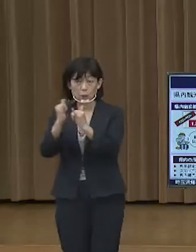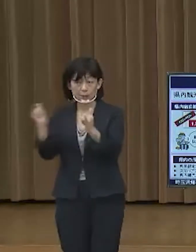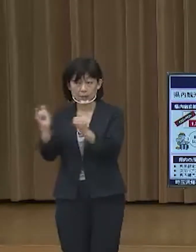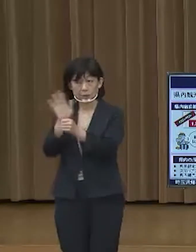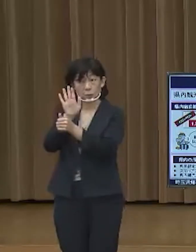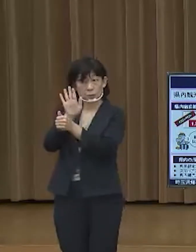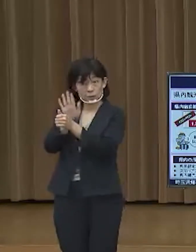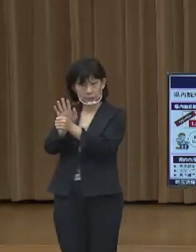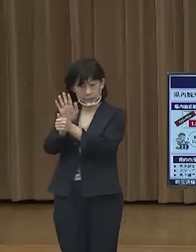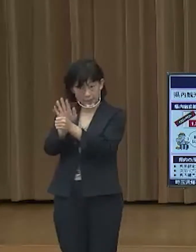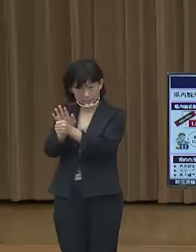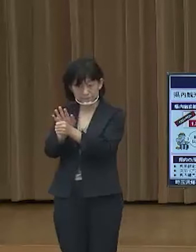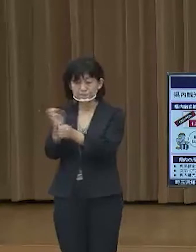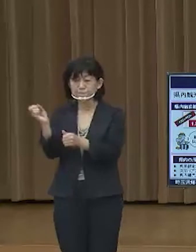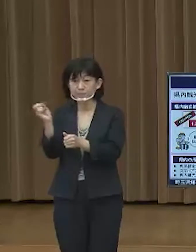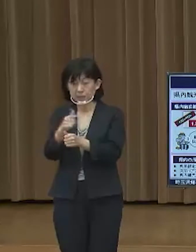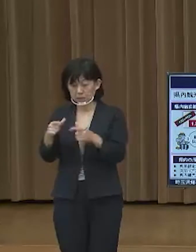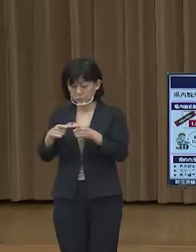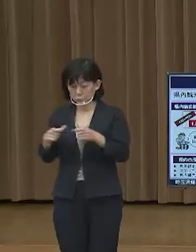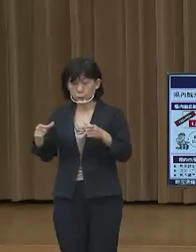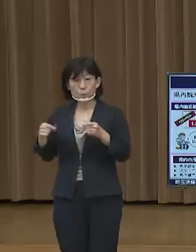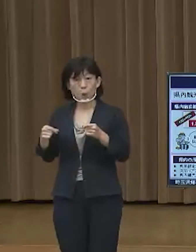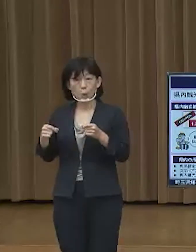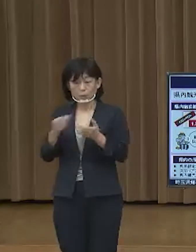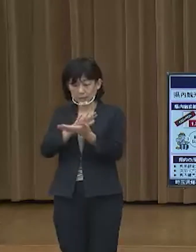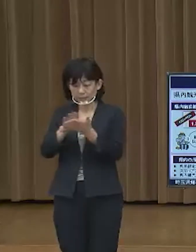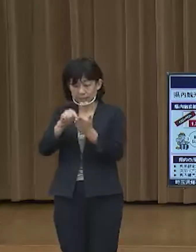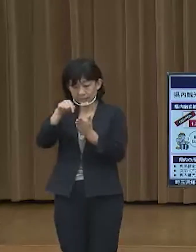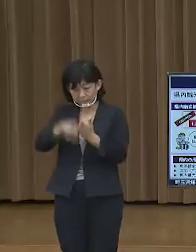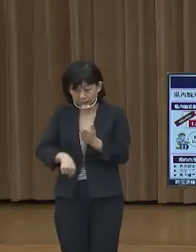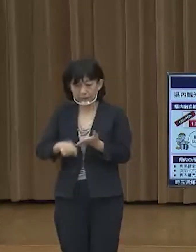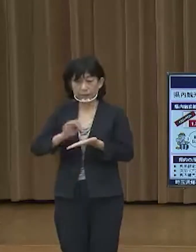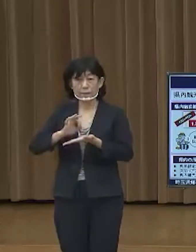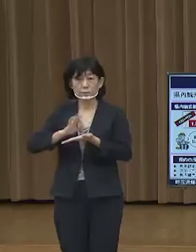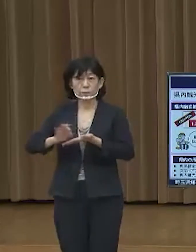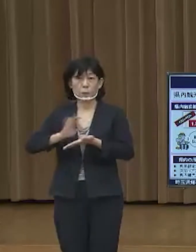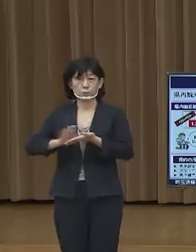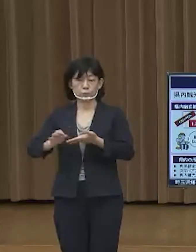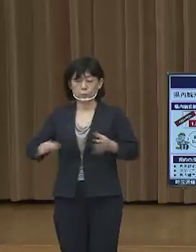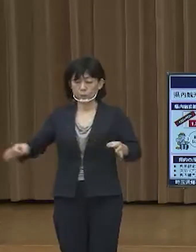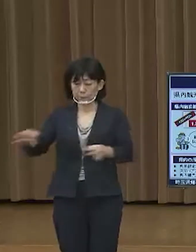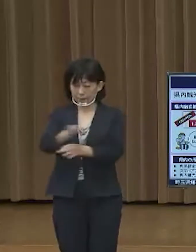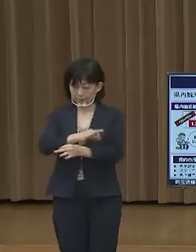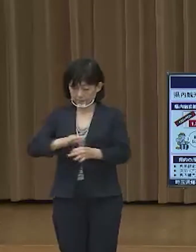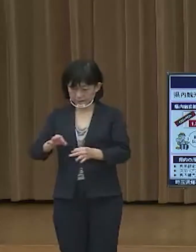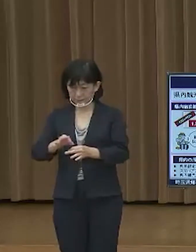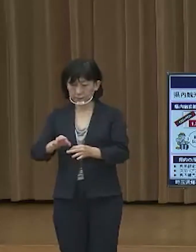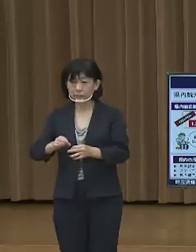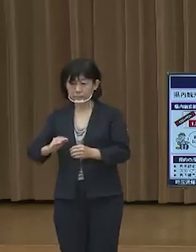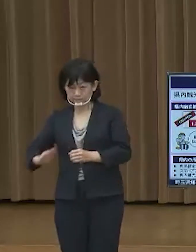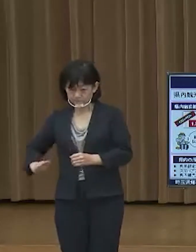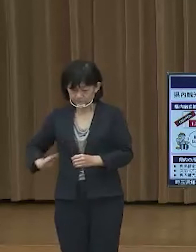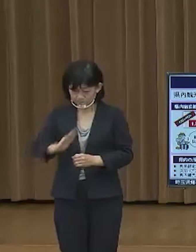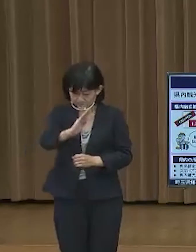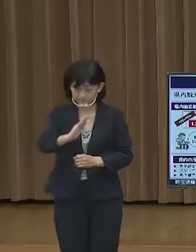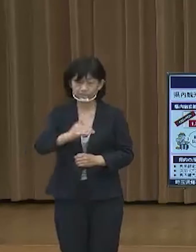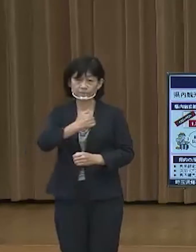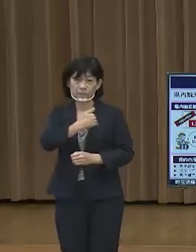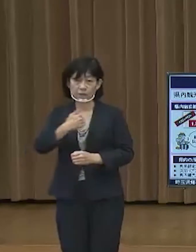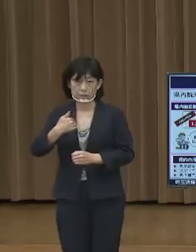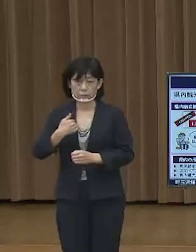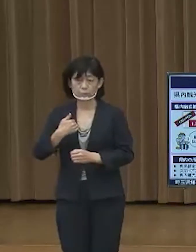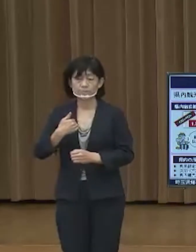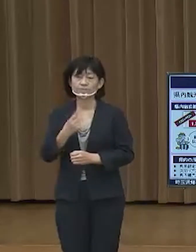だけではなく、このクーポンが県内で使われることによって、経済の活性化にも貢献することを期待するものであ